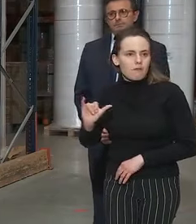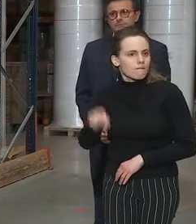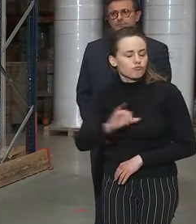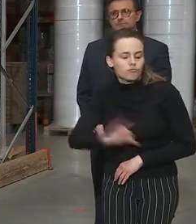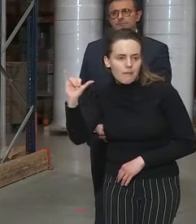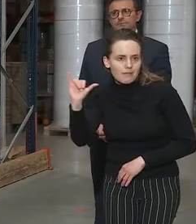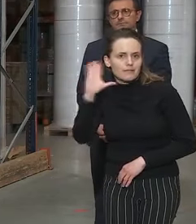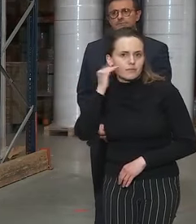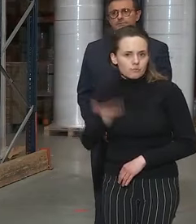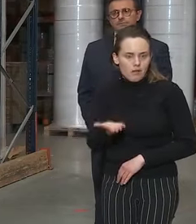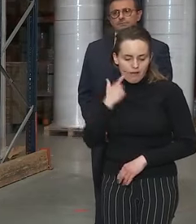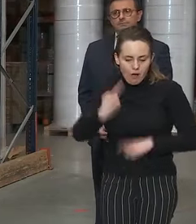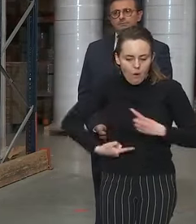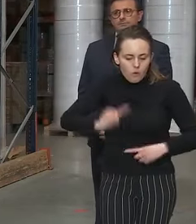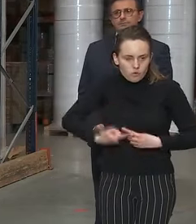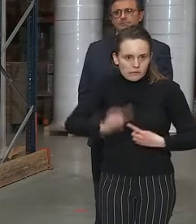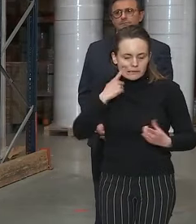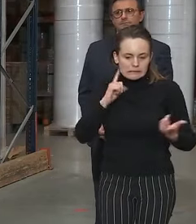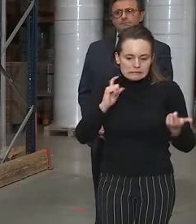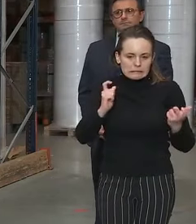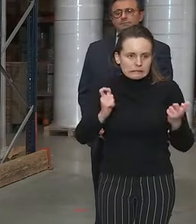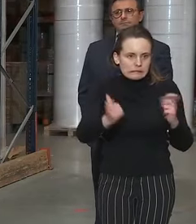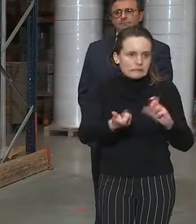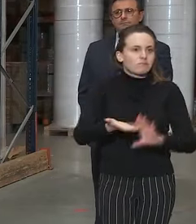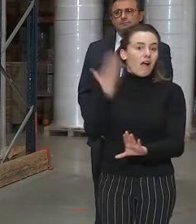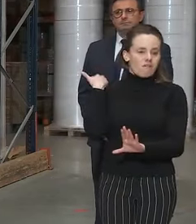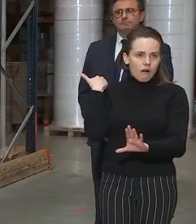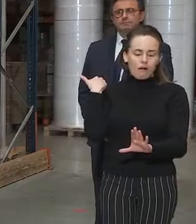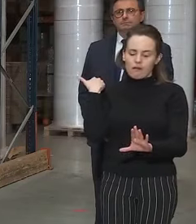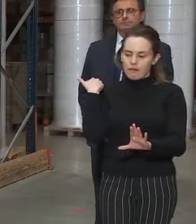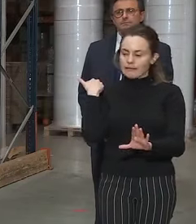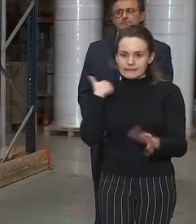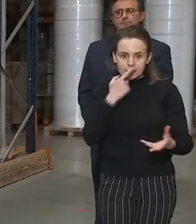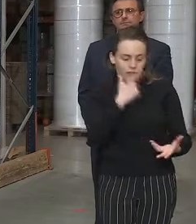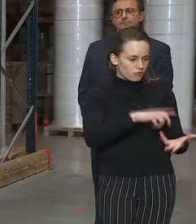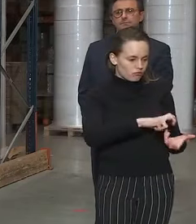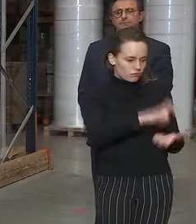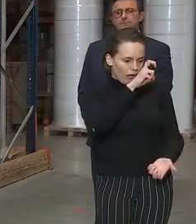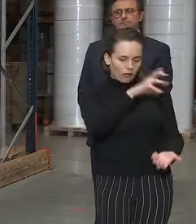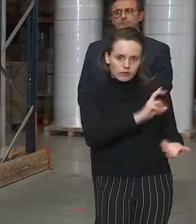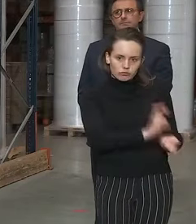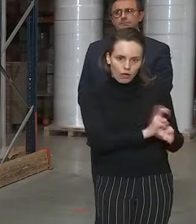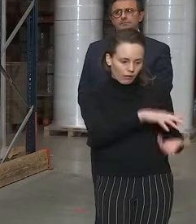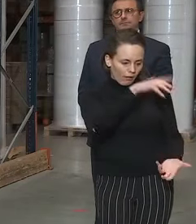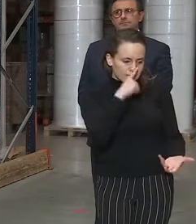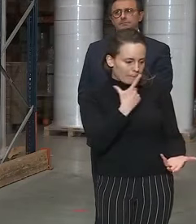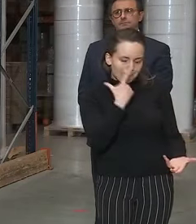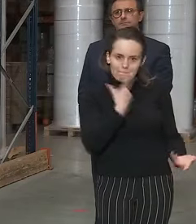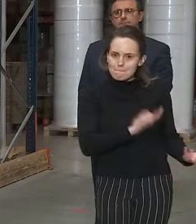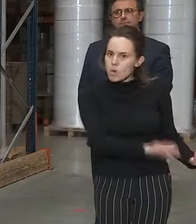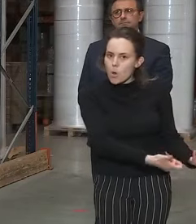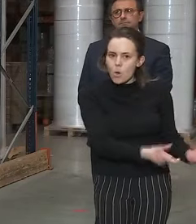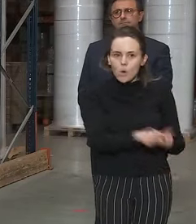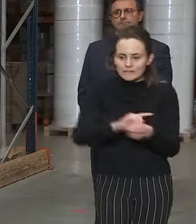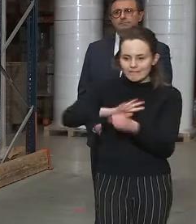sommes en train de corriger la situation qui fait qu'on avait une contrainte qui était liée au stock trop faible par rapport à la rapidité